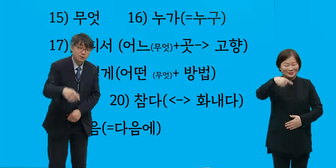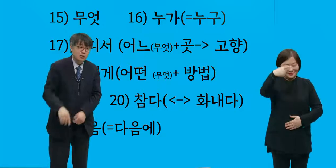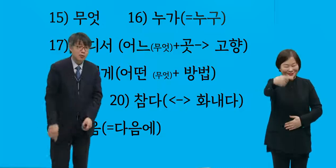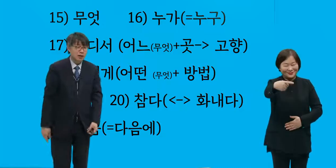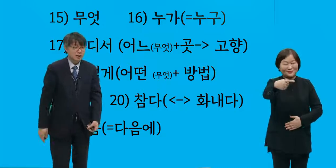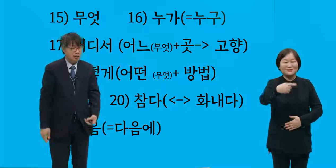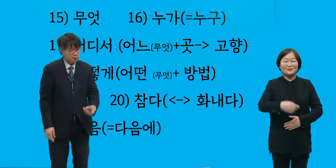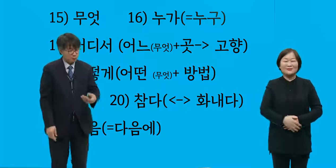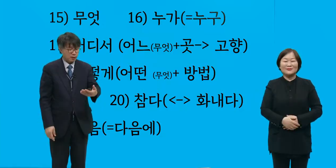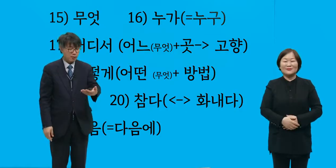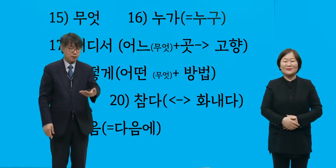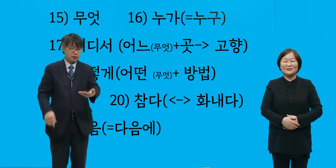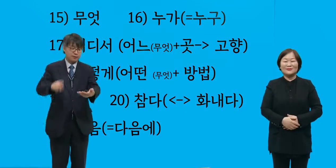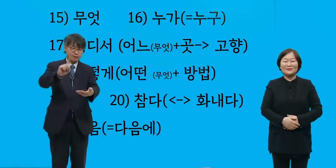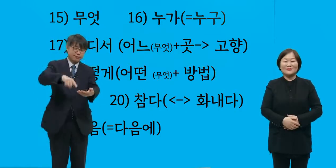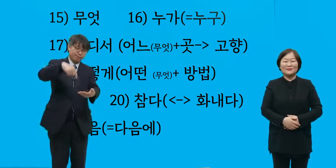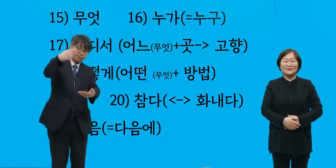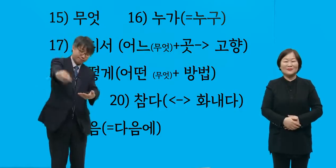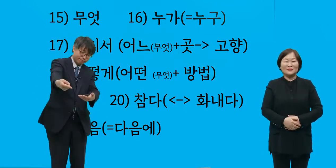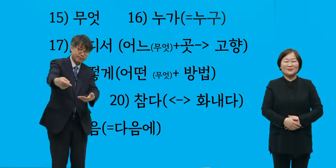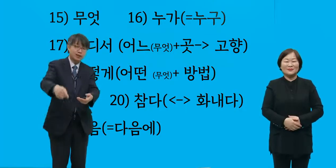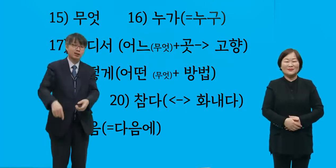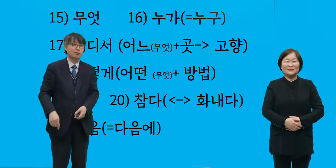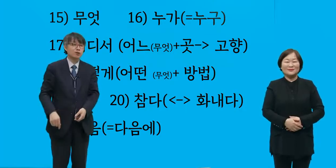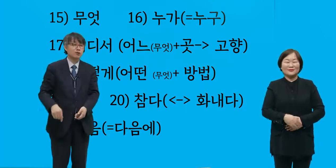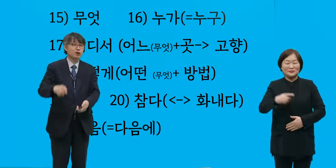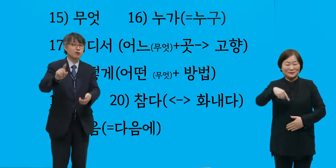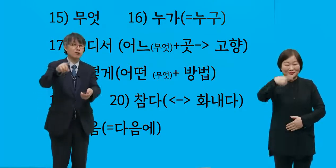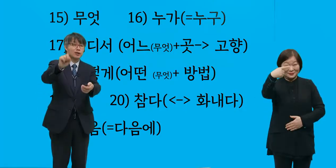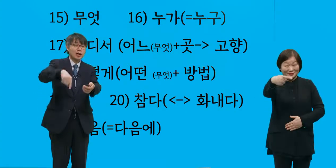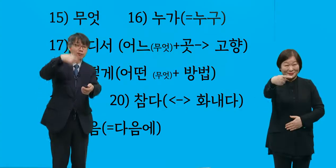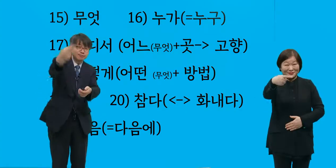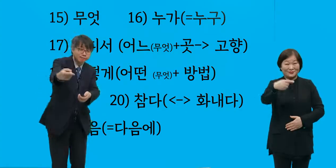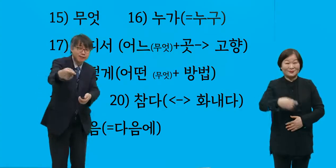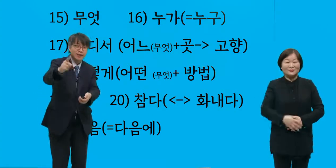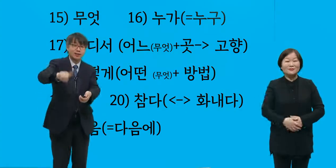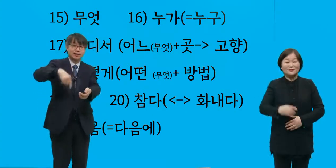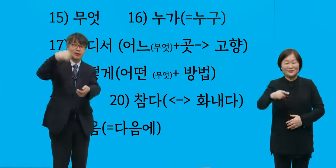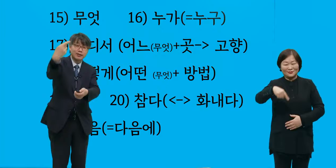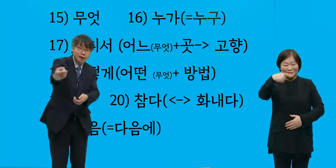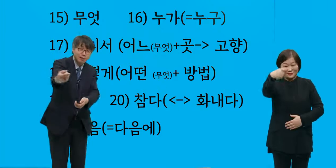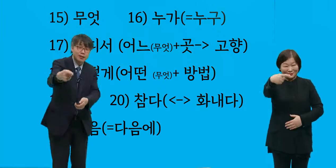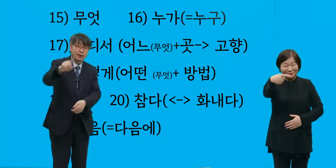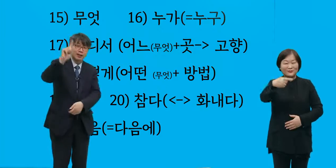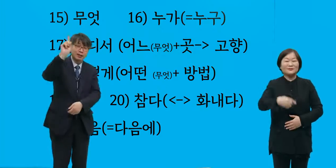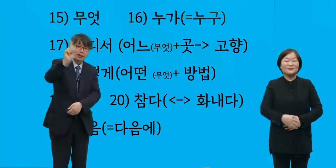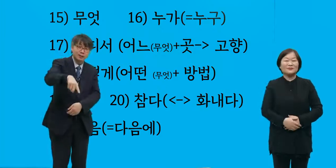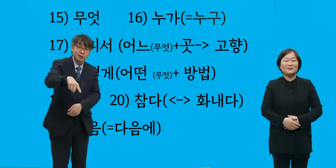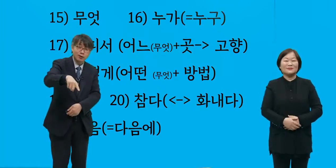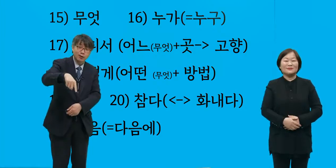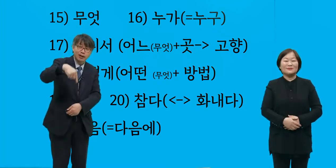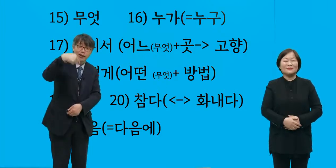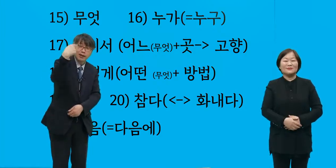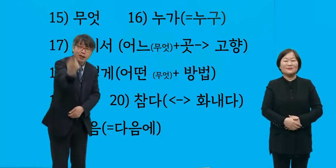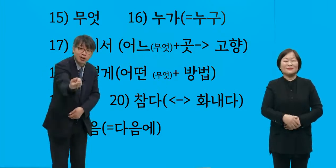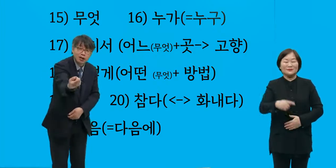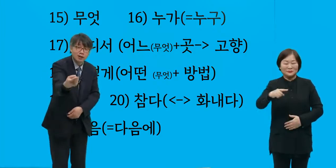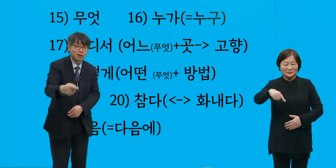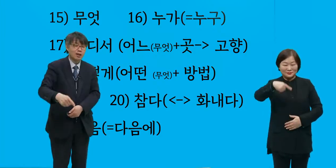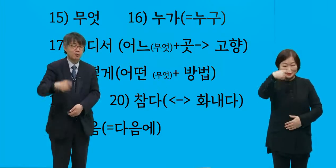우리 옛날에 책 보면 이게 서류해갖고 다음 이렇게 하잖아요. 다음 이렇게 딱 집어서 이렇게 딱 넘긴다고 생각하시면